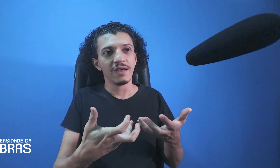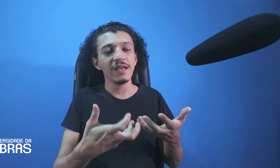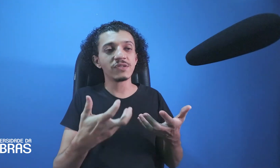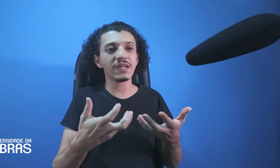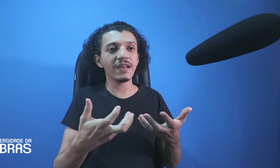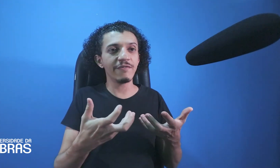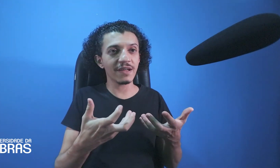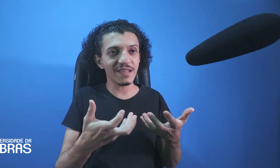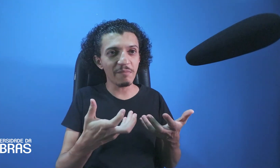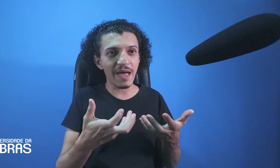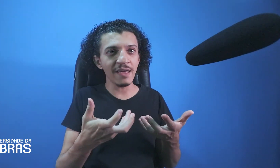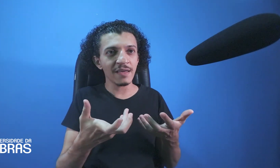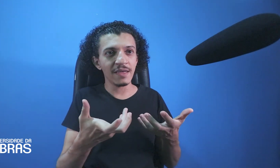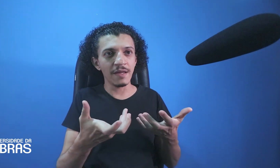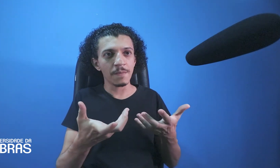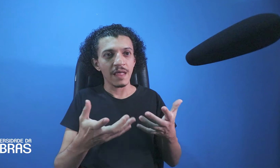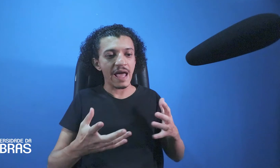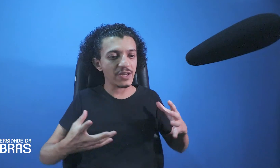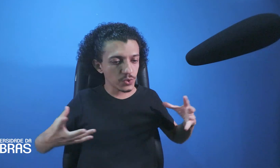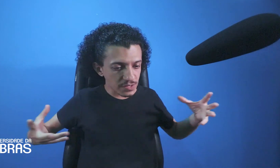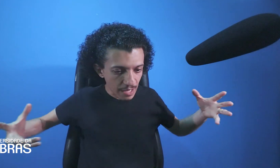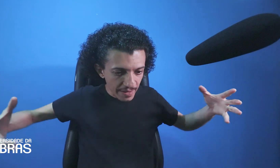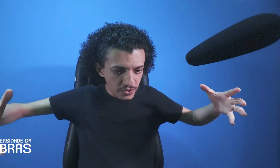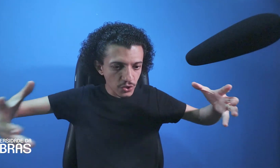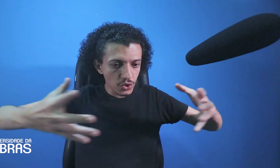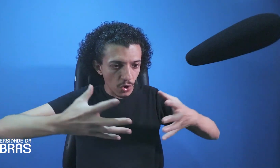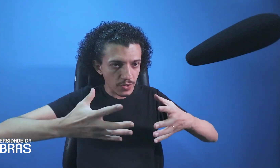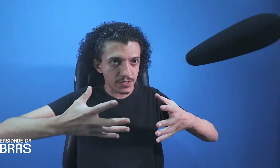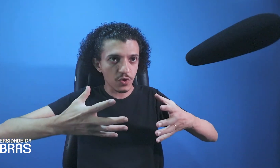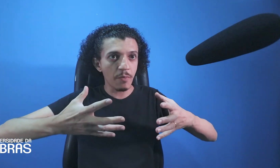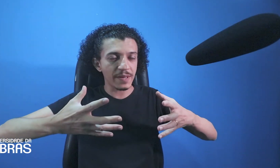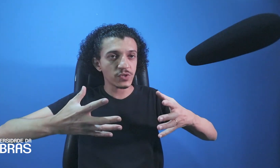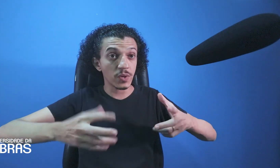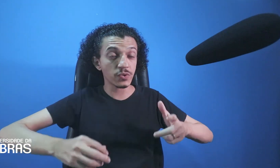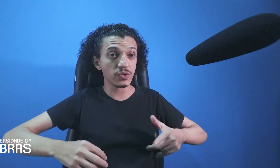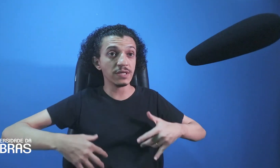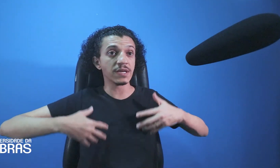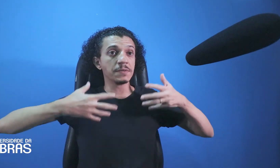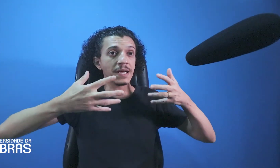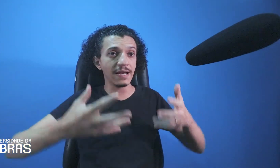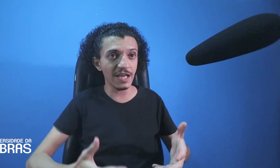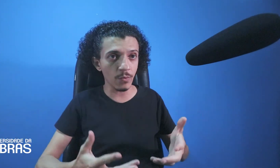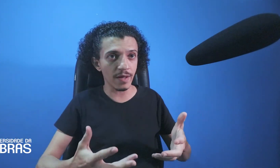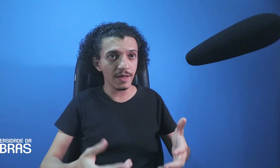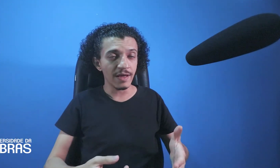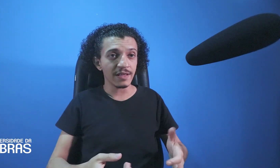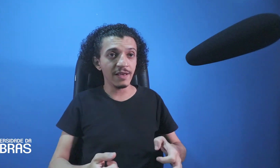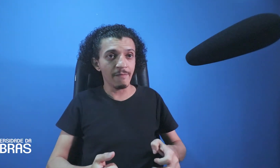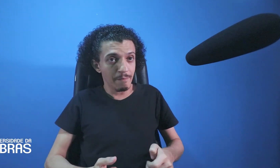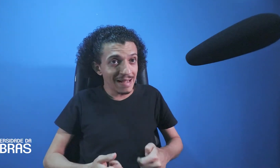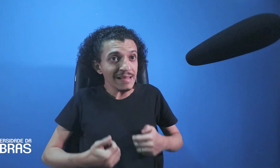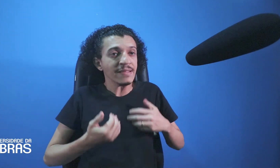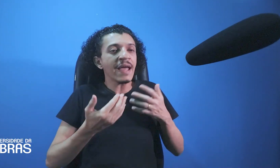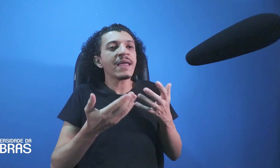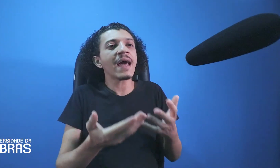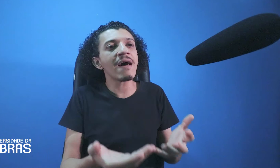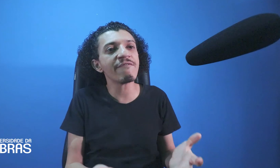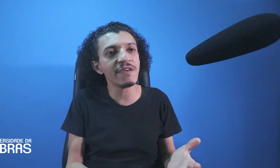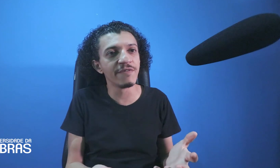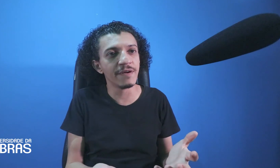Isso significa também que é justamente nós, como pessoas que utilizamos a língua, que mantém ela viva,